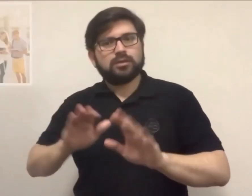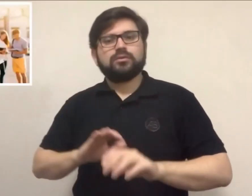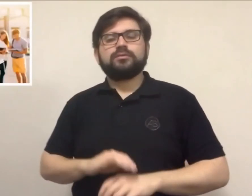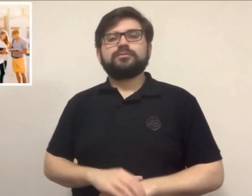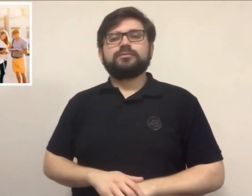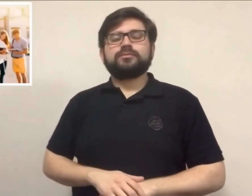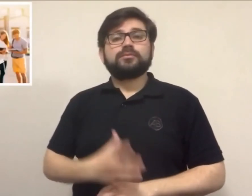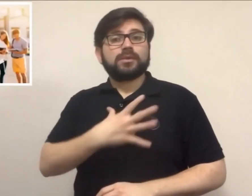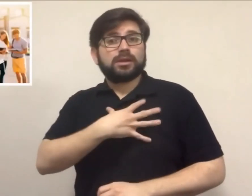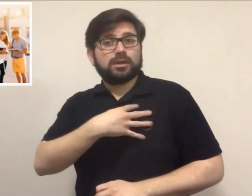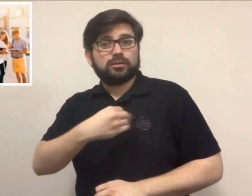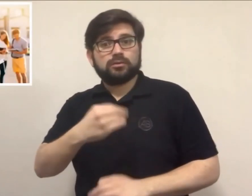encarguen de sus necesidades.